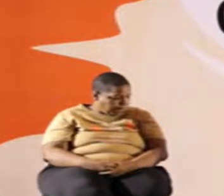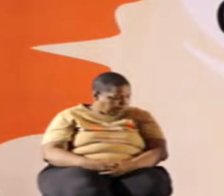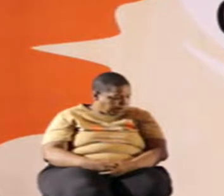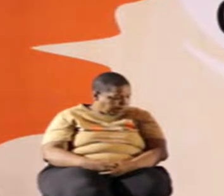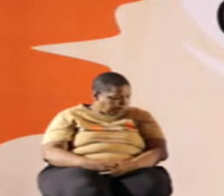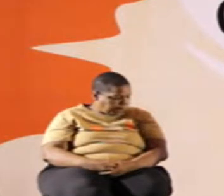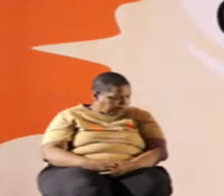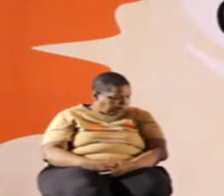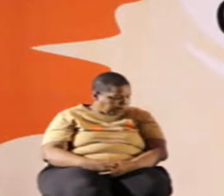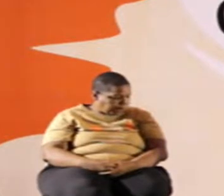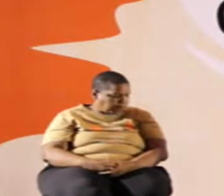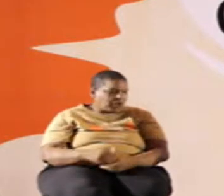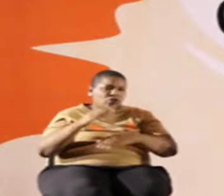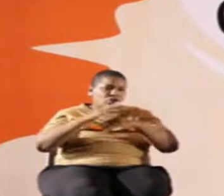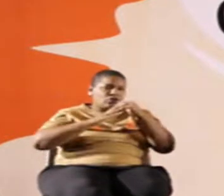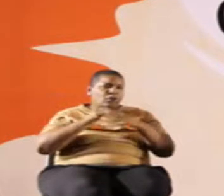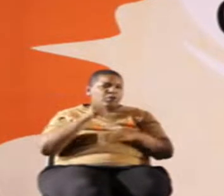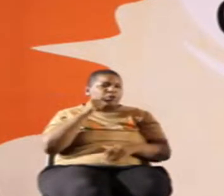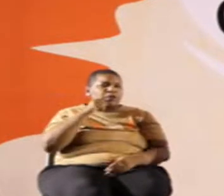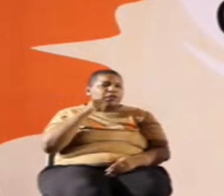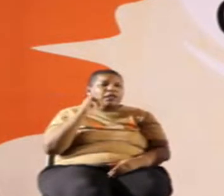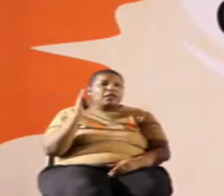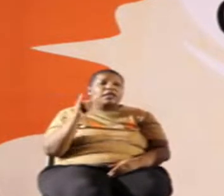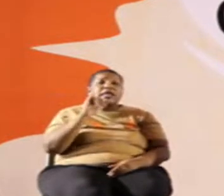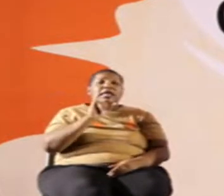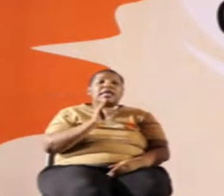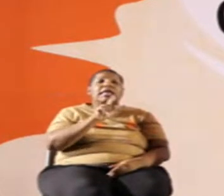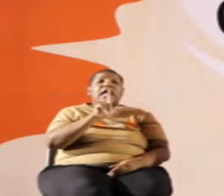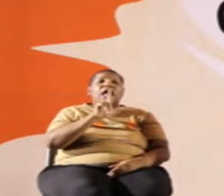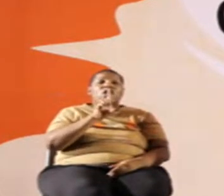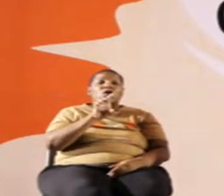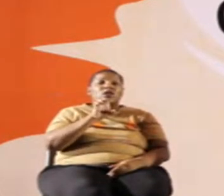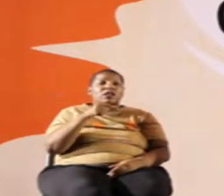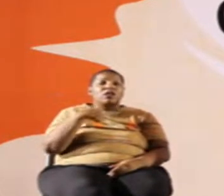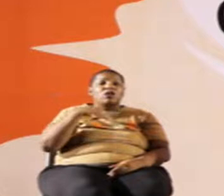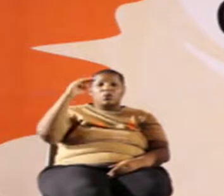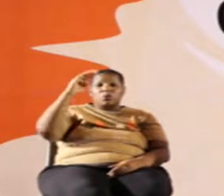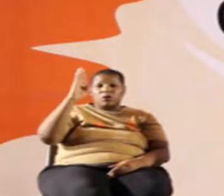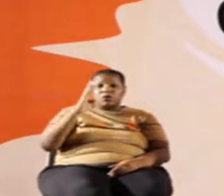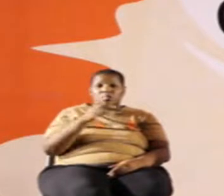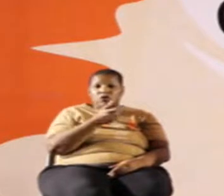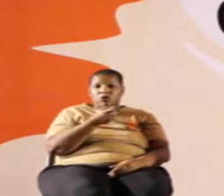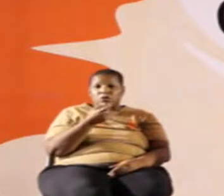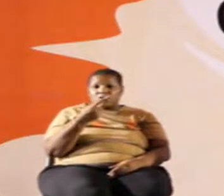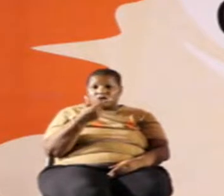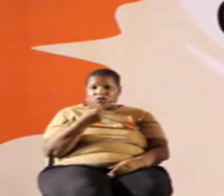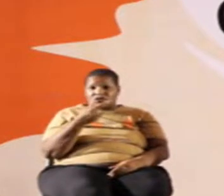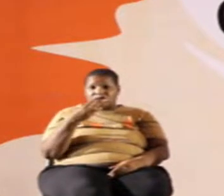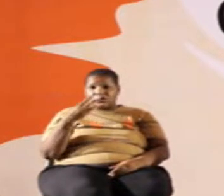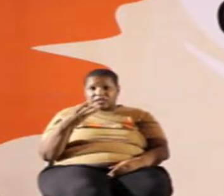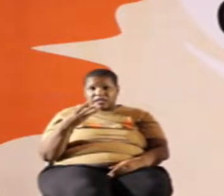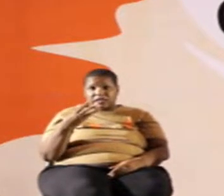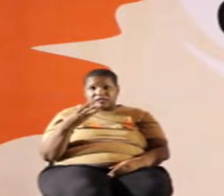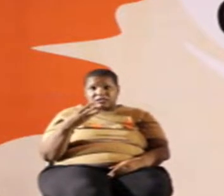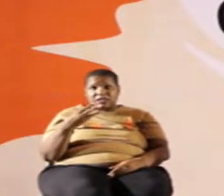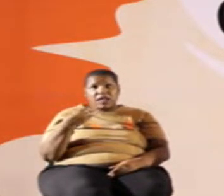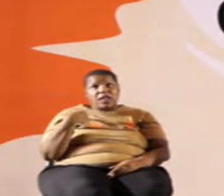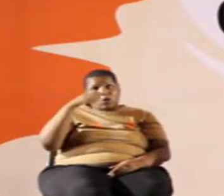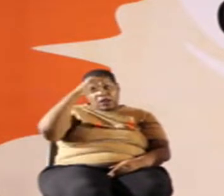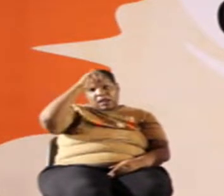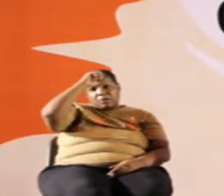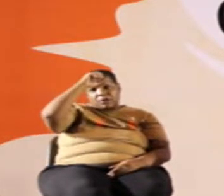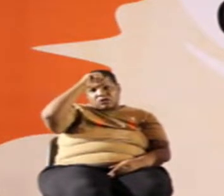Sobre o papel das Yalodês, qual o papel das mulheres negras no Brasil em 2023. Veja, eu aprendi com